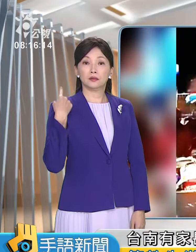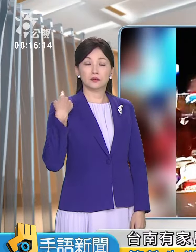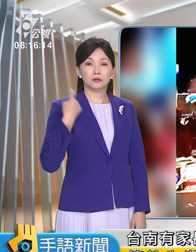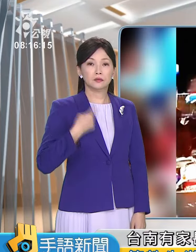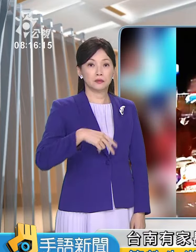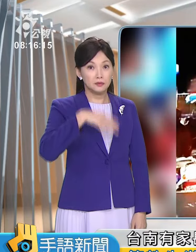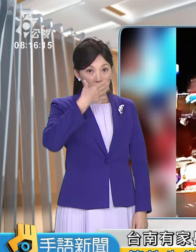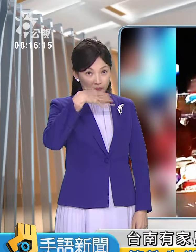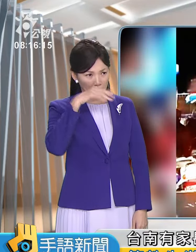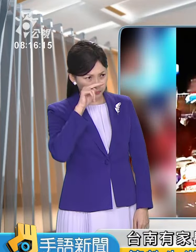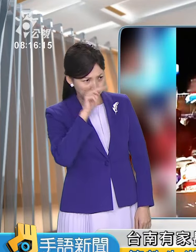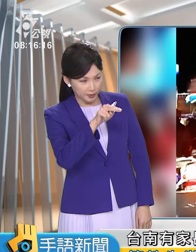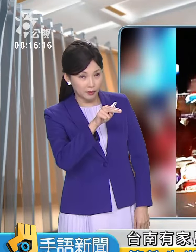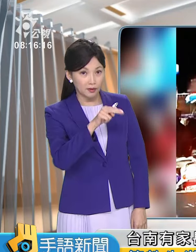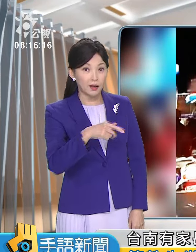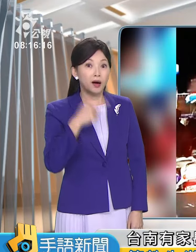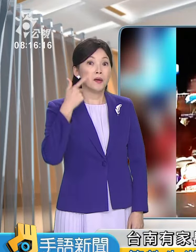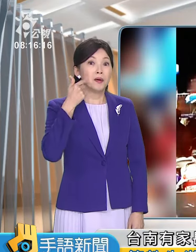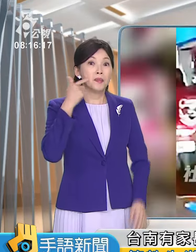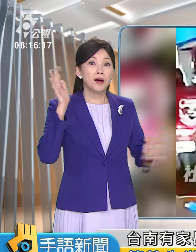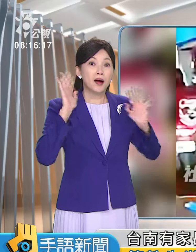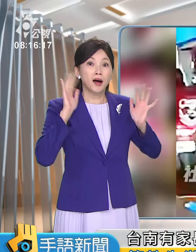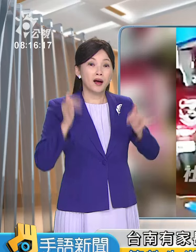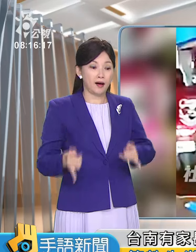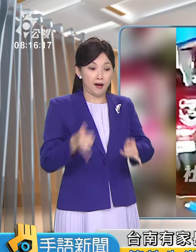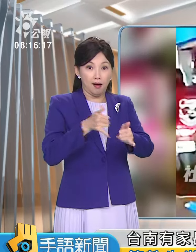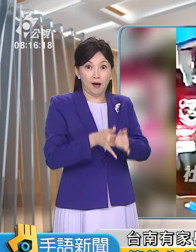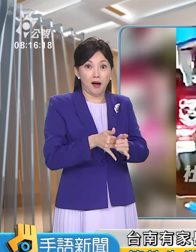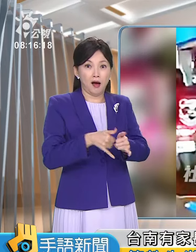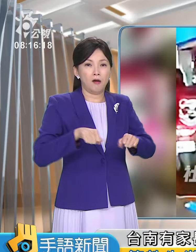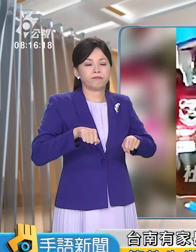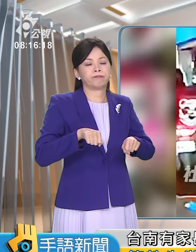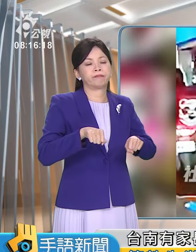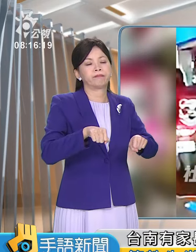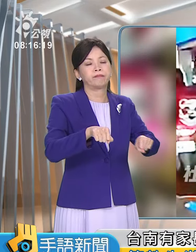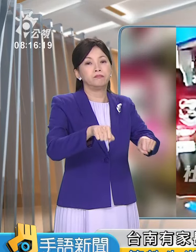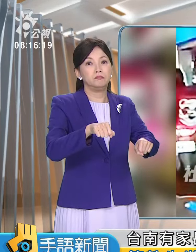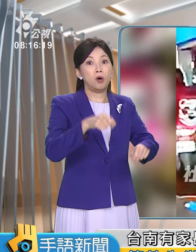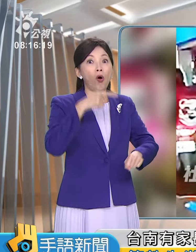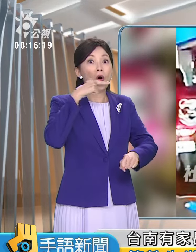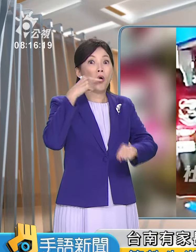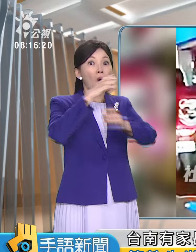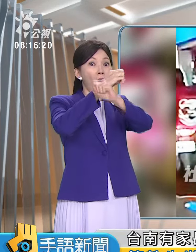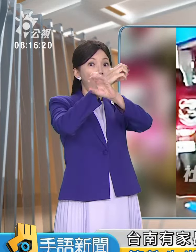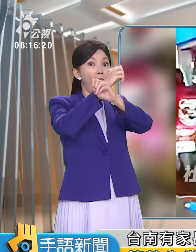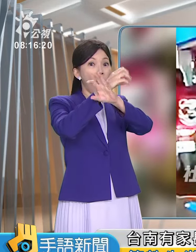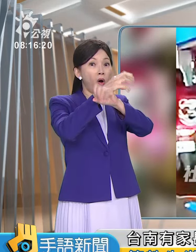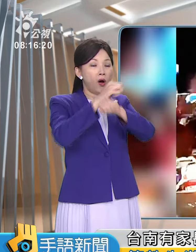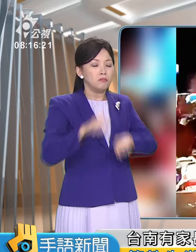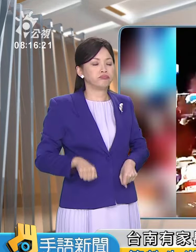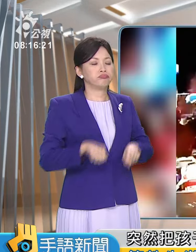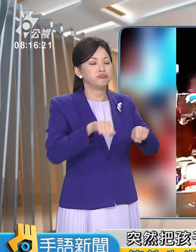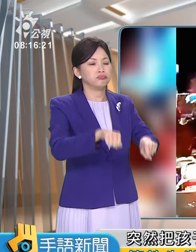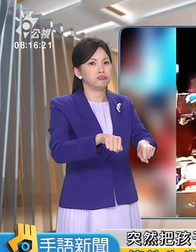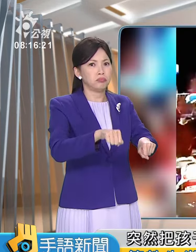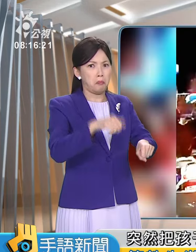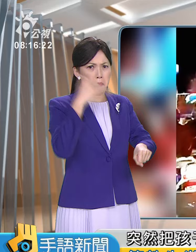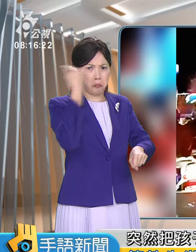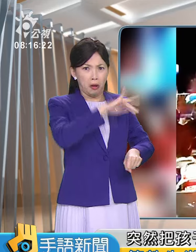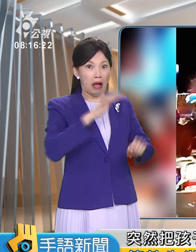在台南，有家长在十号晚间，在孩子停等红灯的时候，突然把孩子